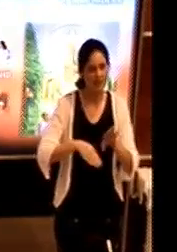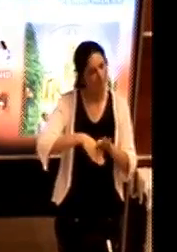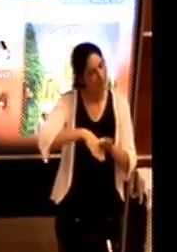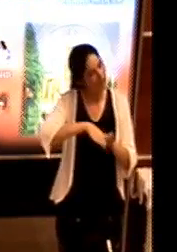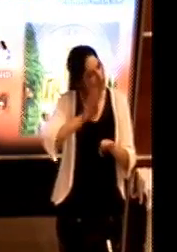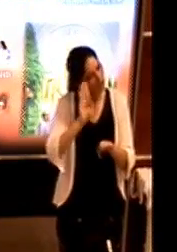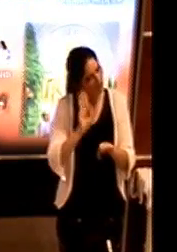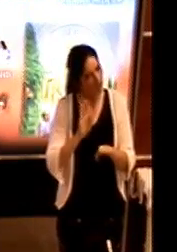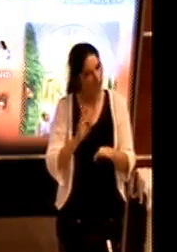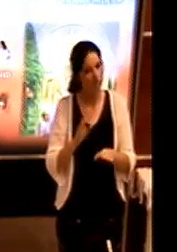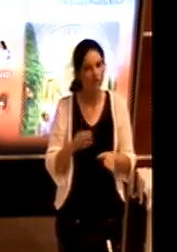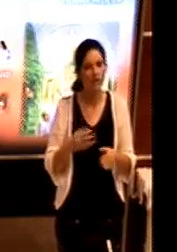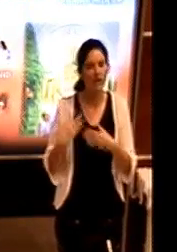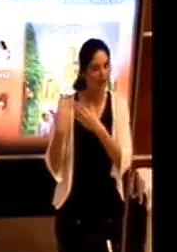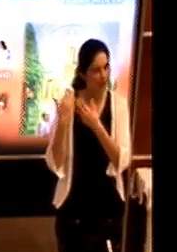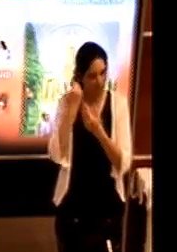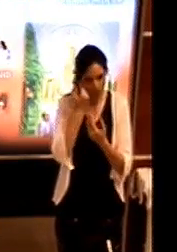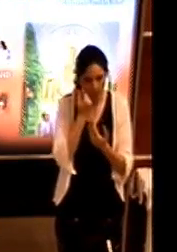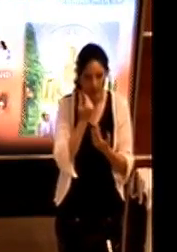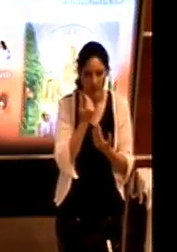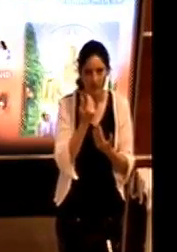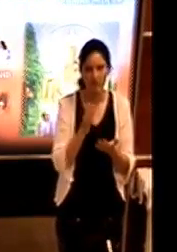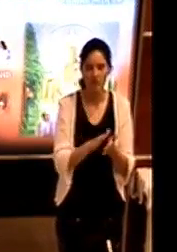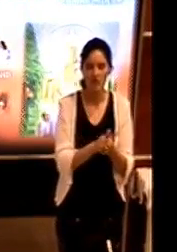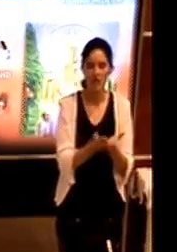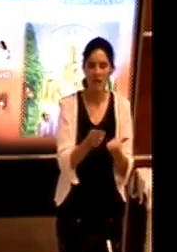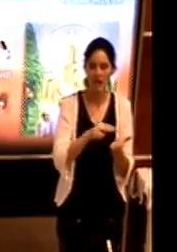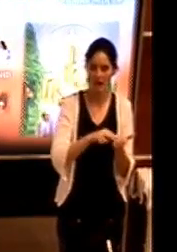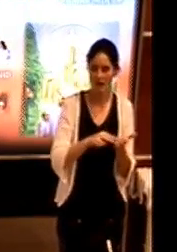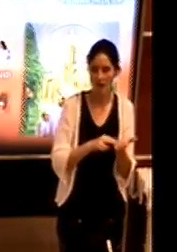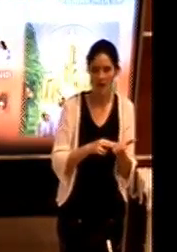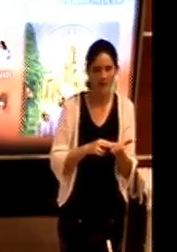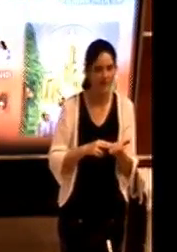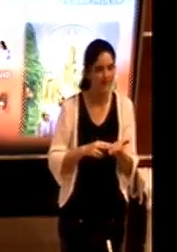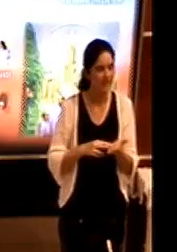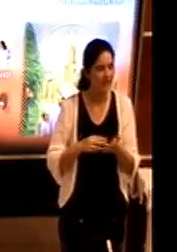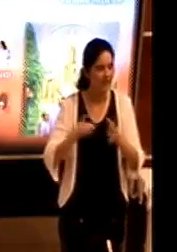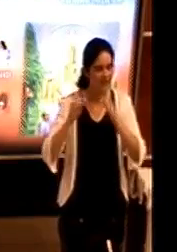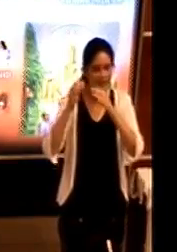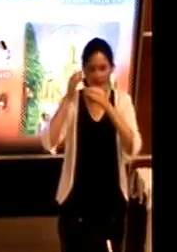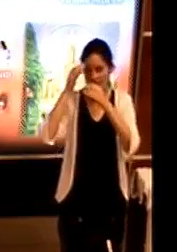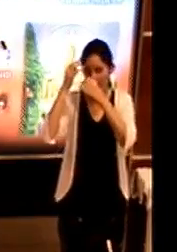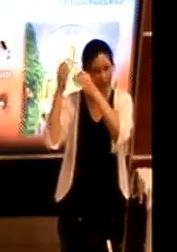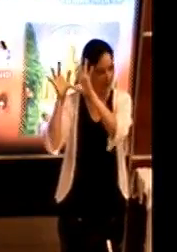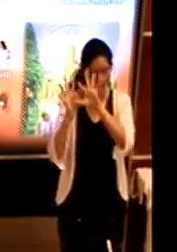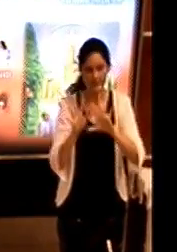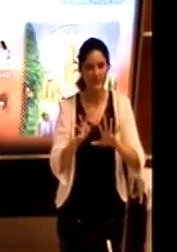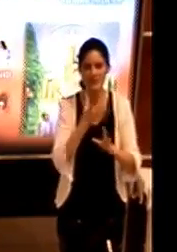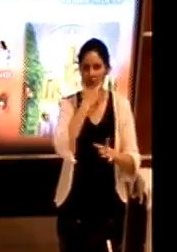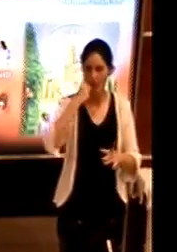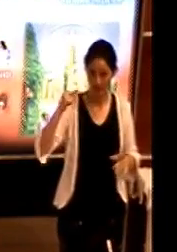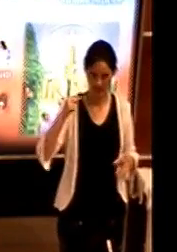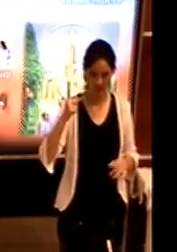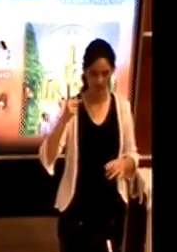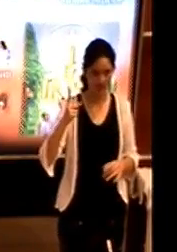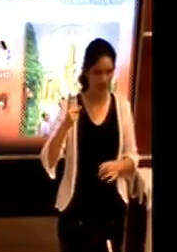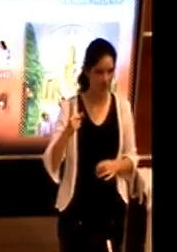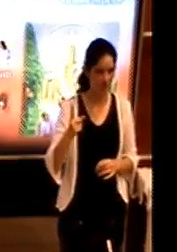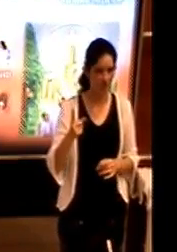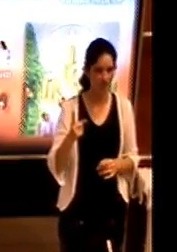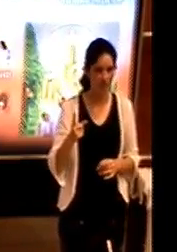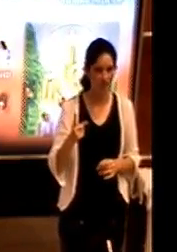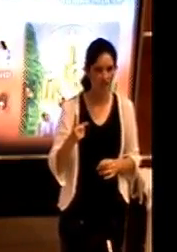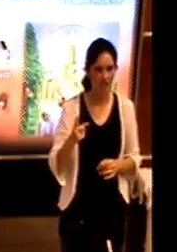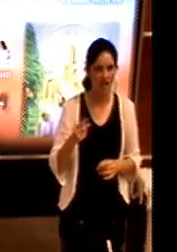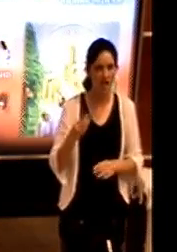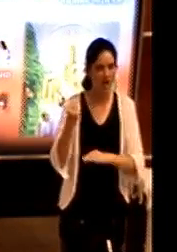cuando escudriñamos la palabra de Dios, porque es un milagro de Dios. Es un milagro causado por el